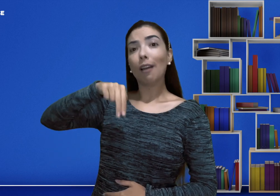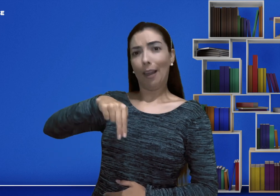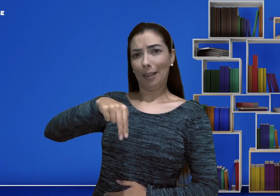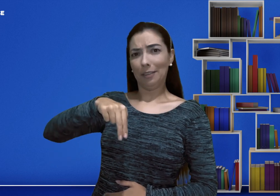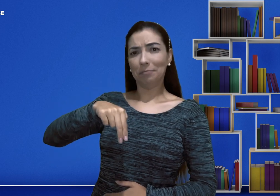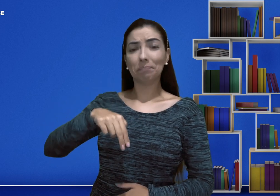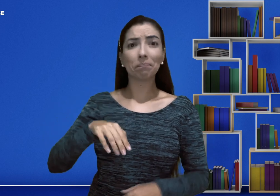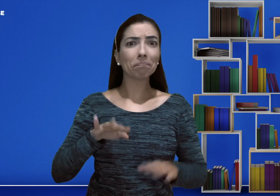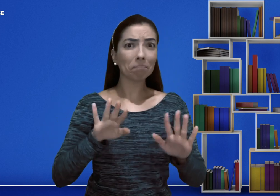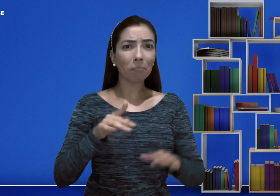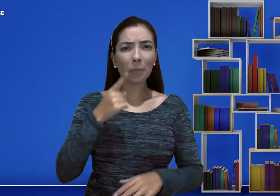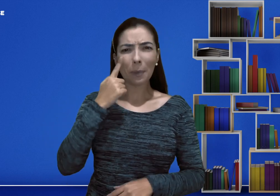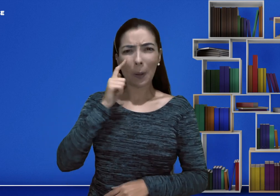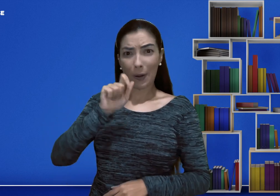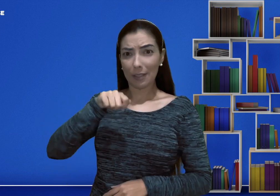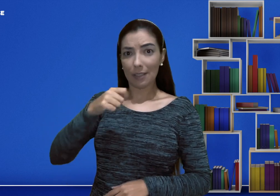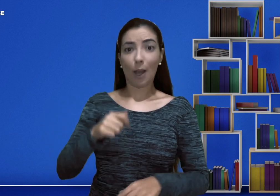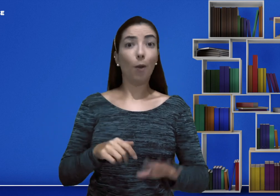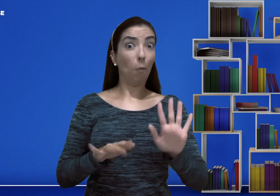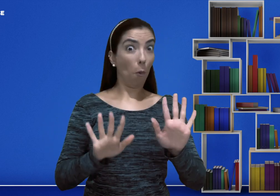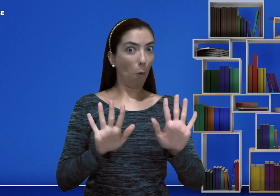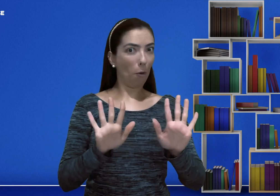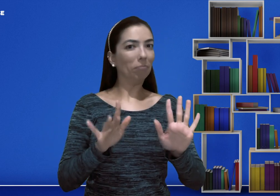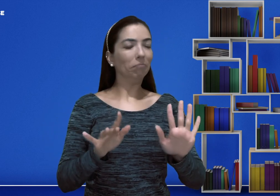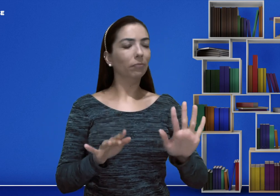LinkedIn. Vejam só o sinal.